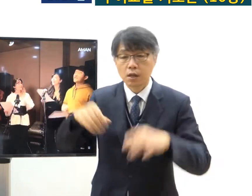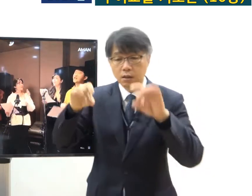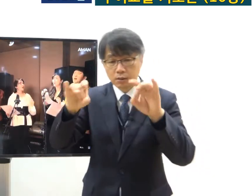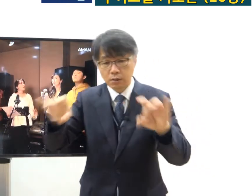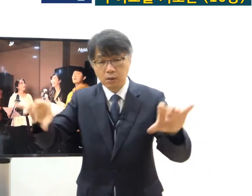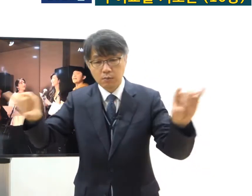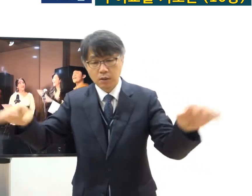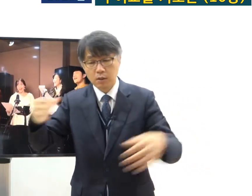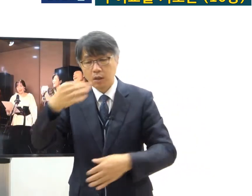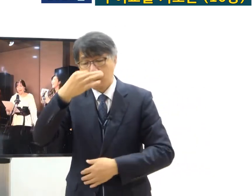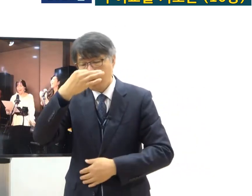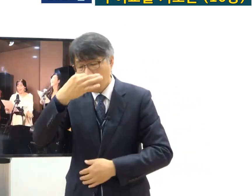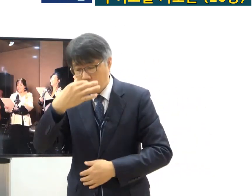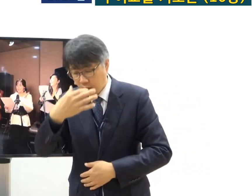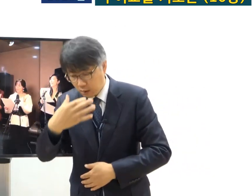우리가 잡아간